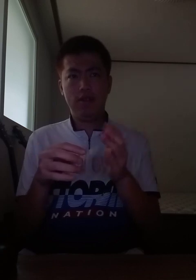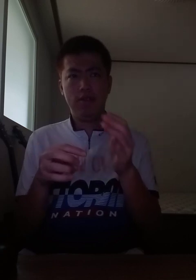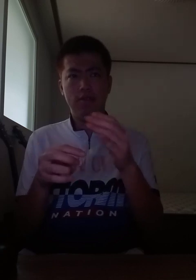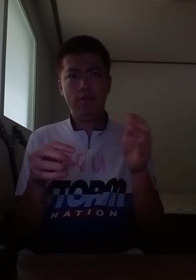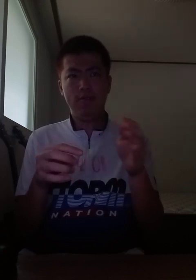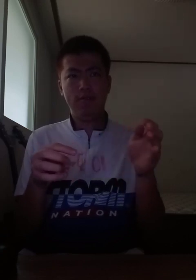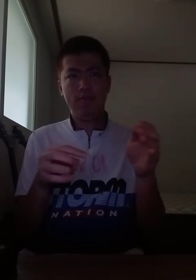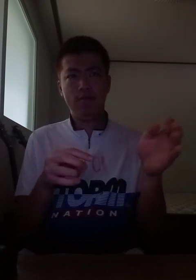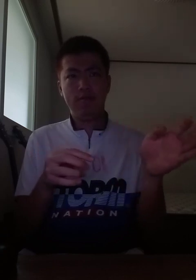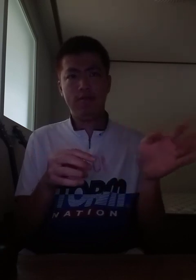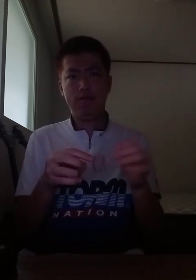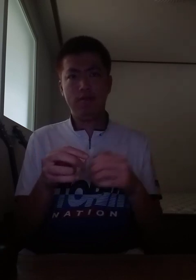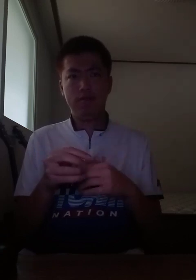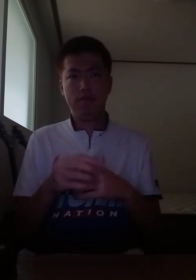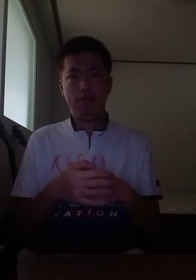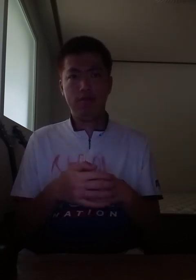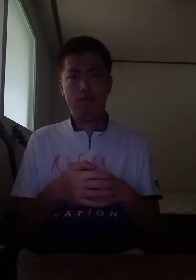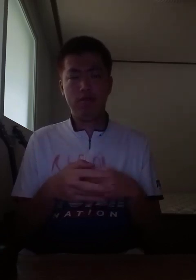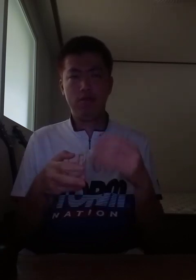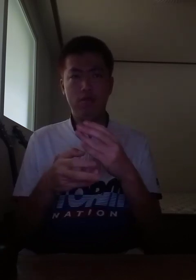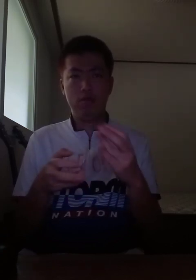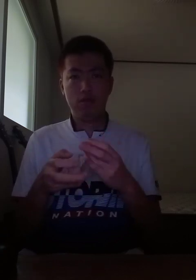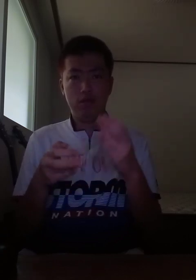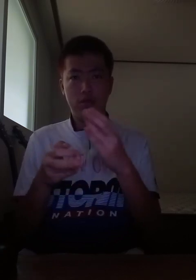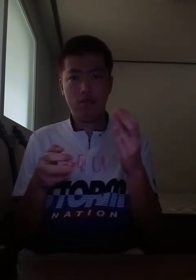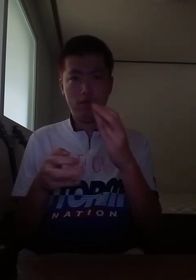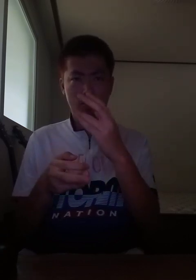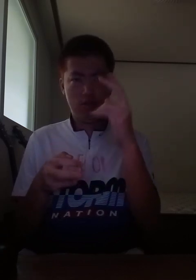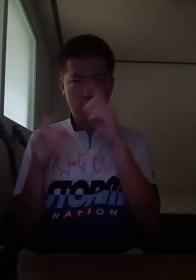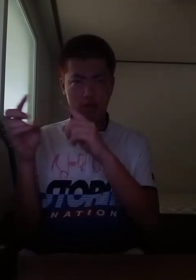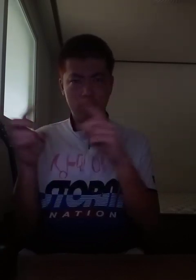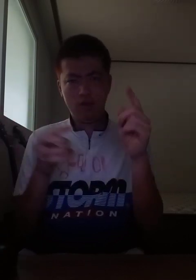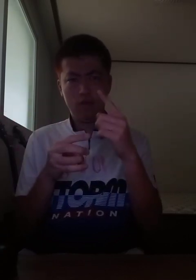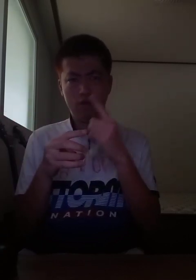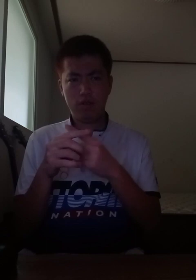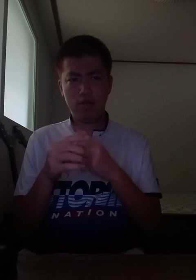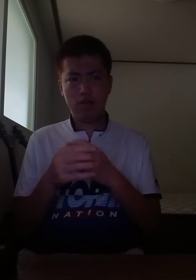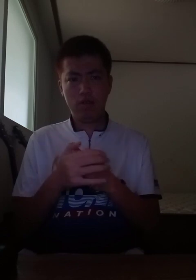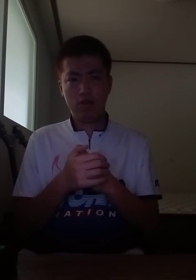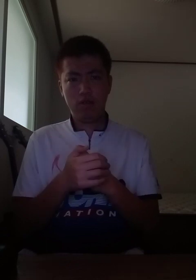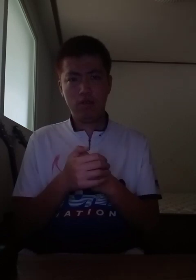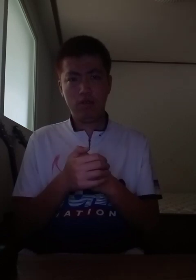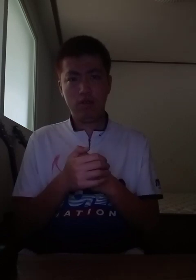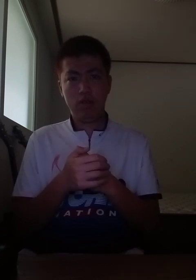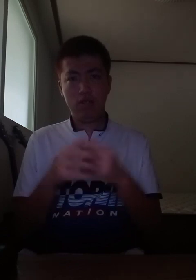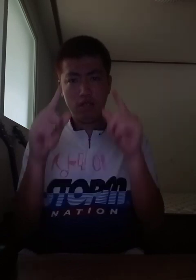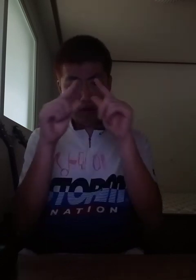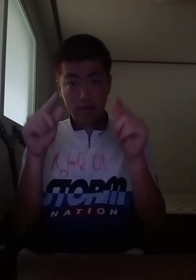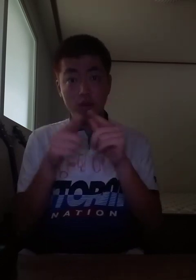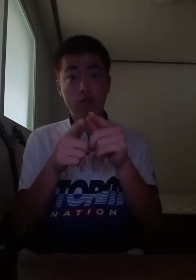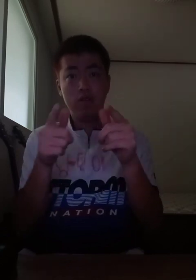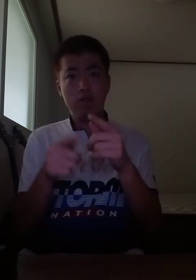차선을 바꿉니다. 전용 차로에 설치된 단속 카메라도 소용없습니다. 카메라 앞까지 달리다 찍히기